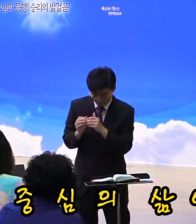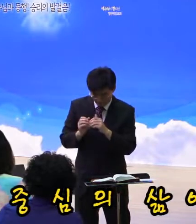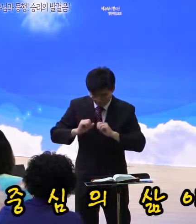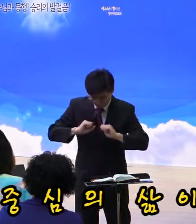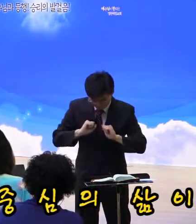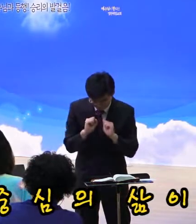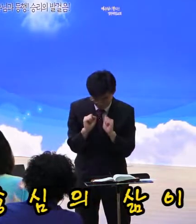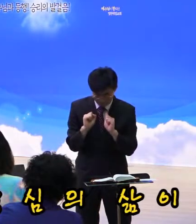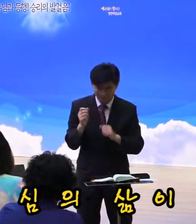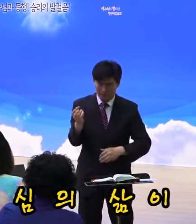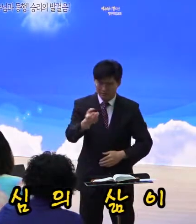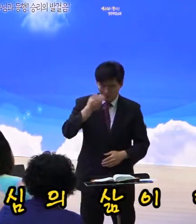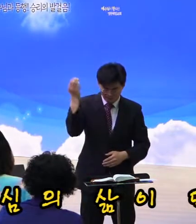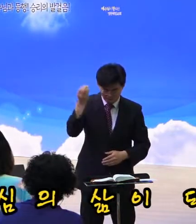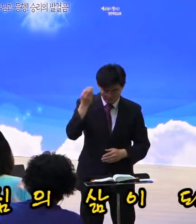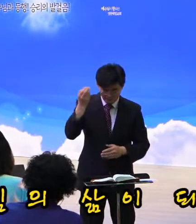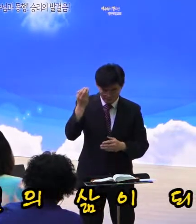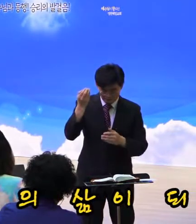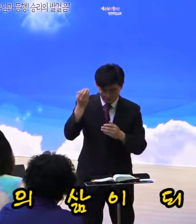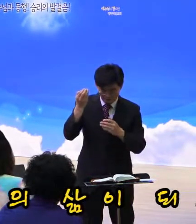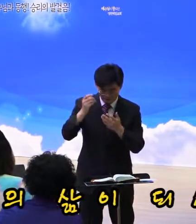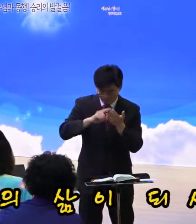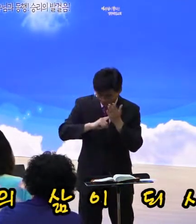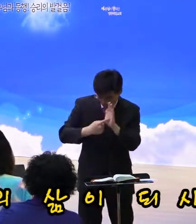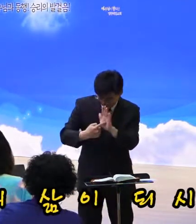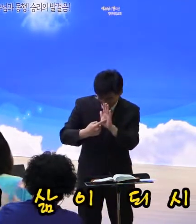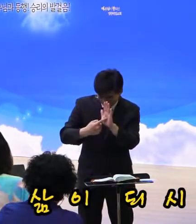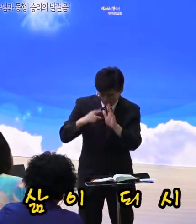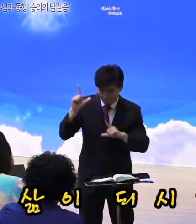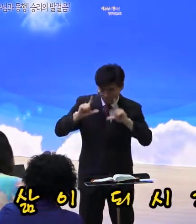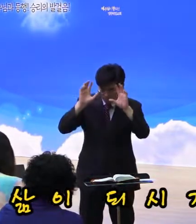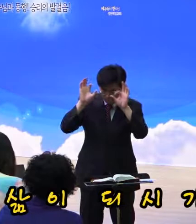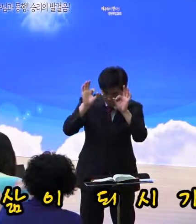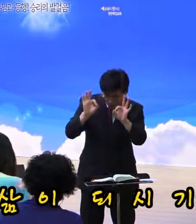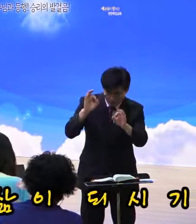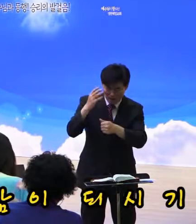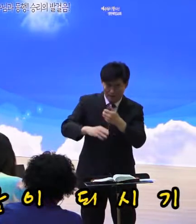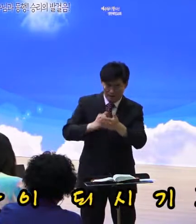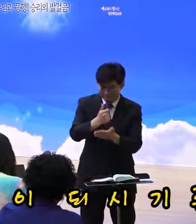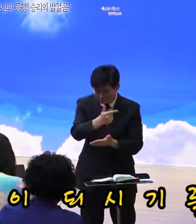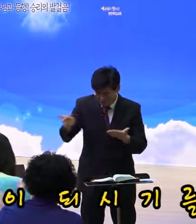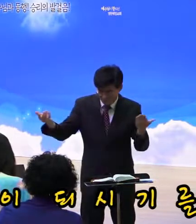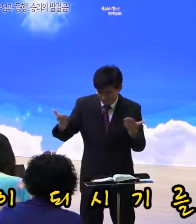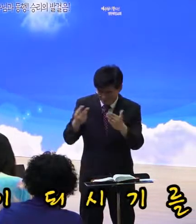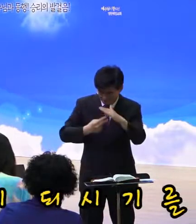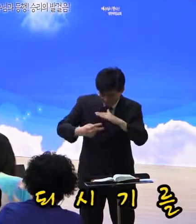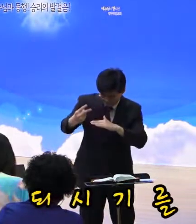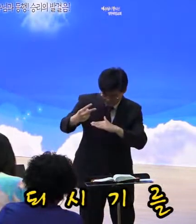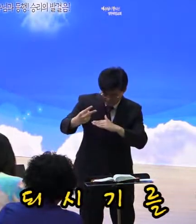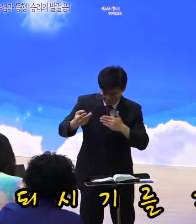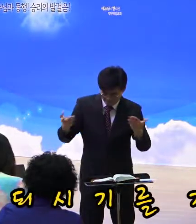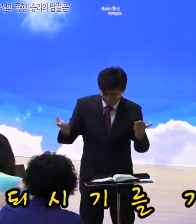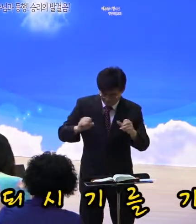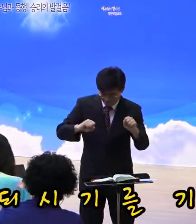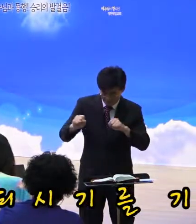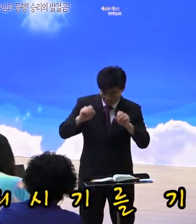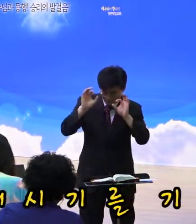성령께서 보여주시는 하나님의 큰 일을 비전 삼아 비전으로 붙들고 끝까지 나아가기를